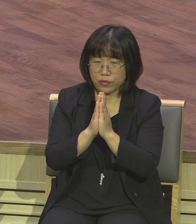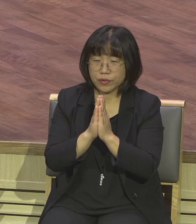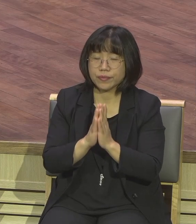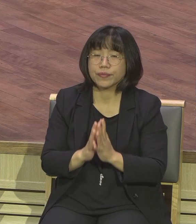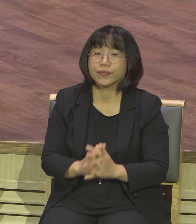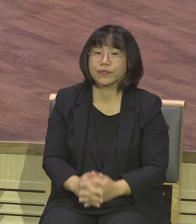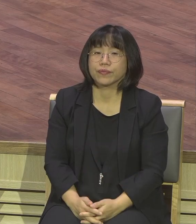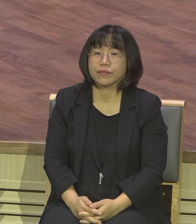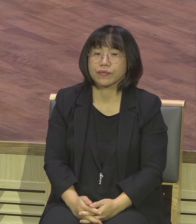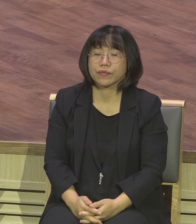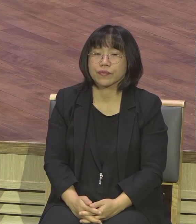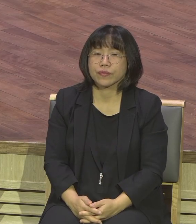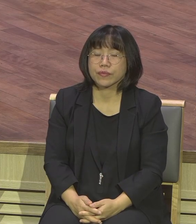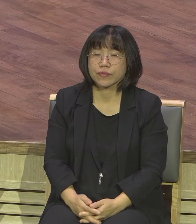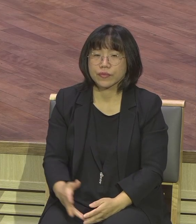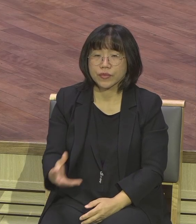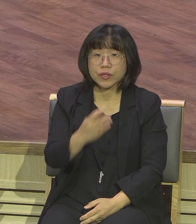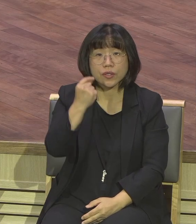여러분요